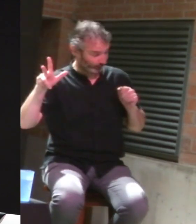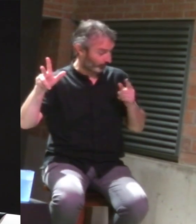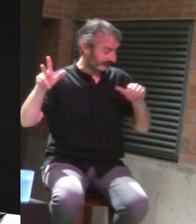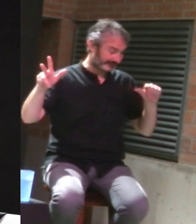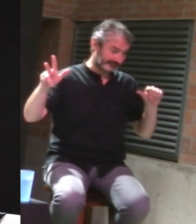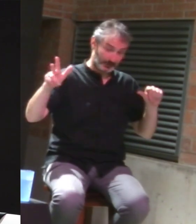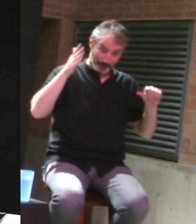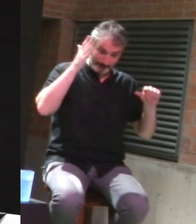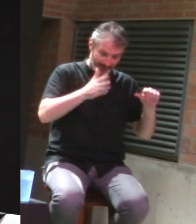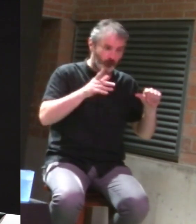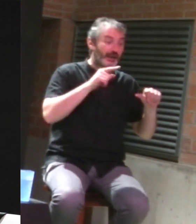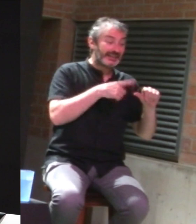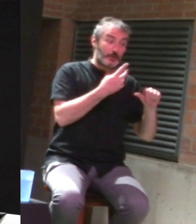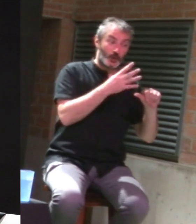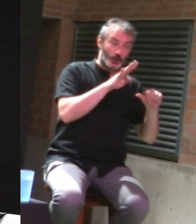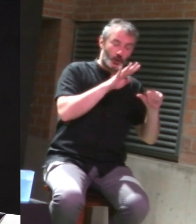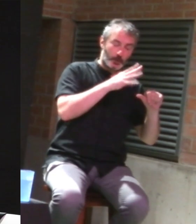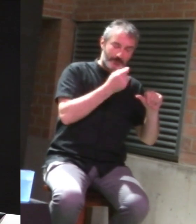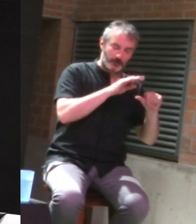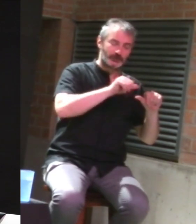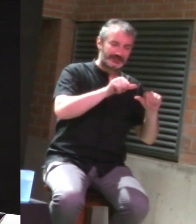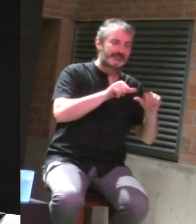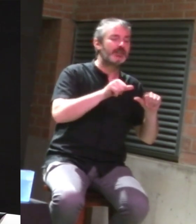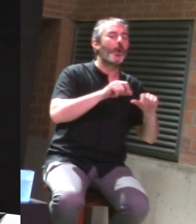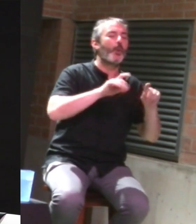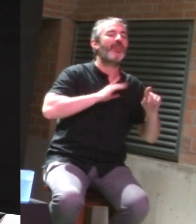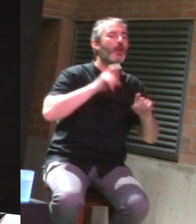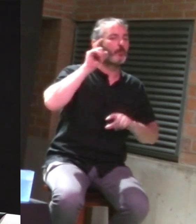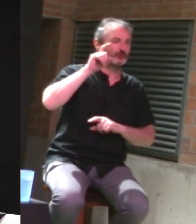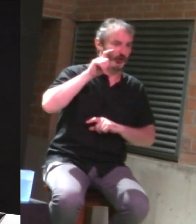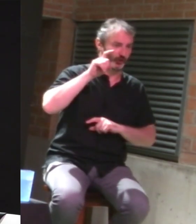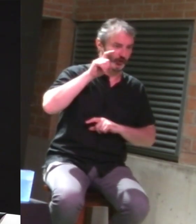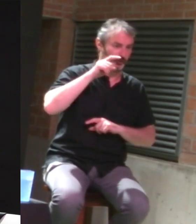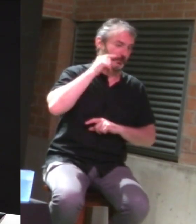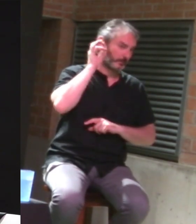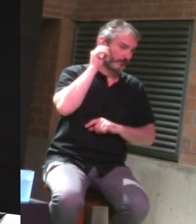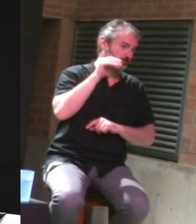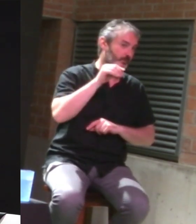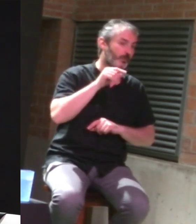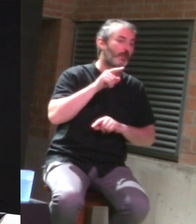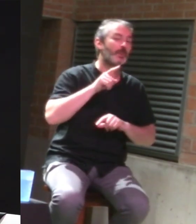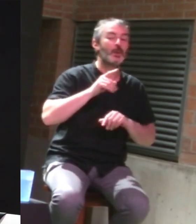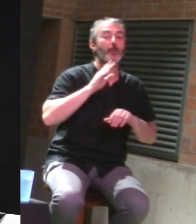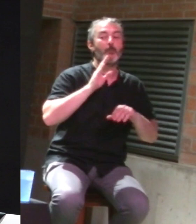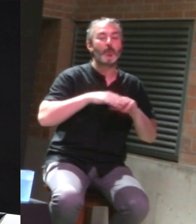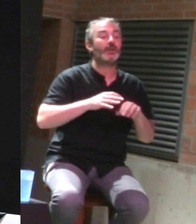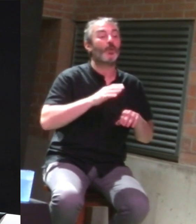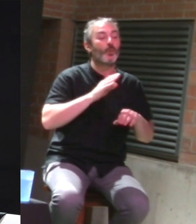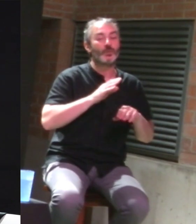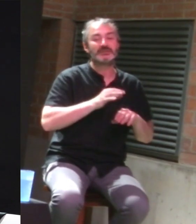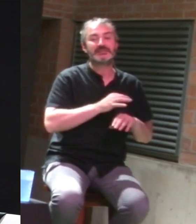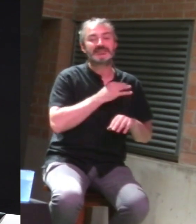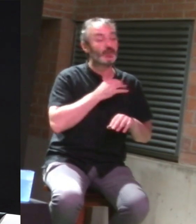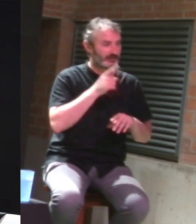1906 dels mestres i les mestres racionalistes i els activistes a causa precisament del rap de flors del senyor Mateu